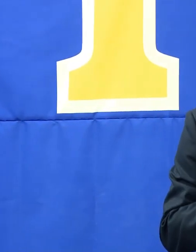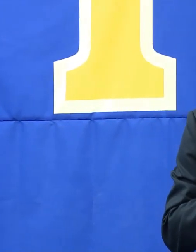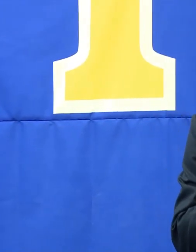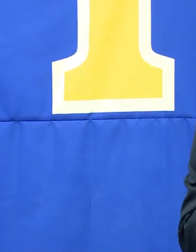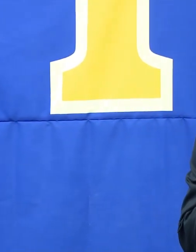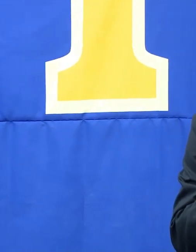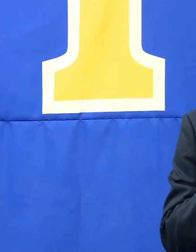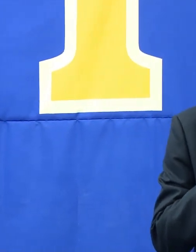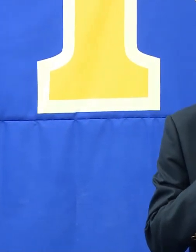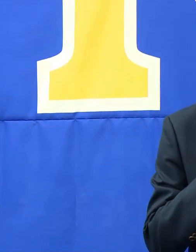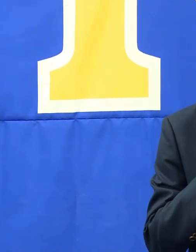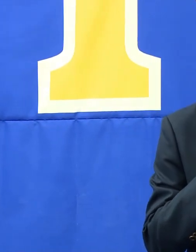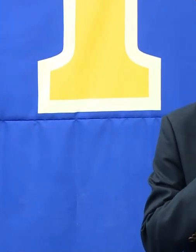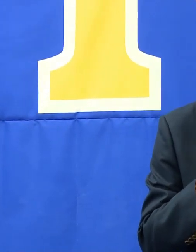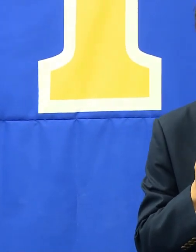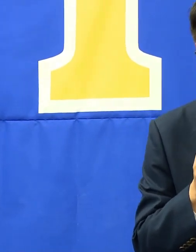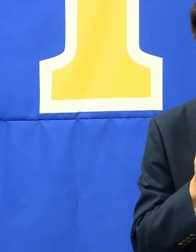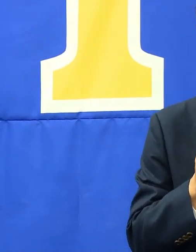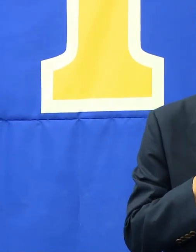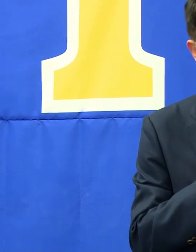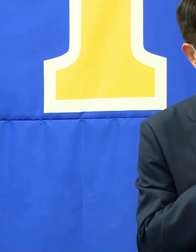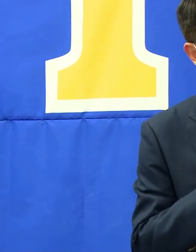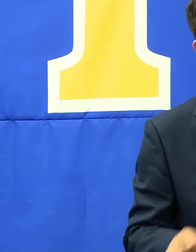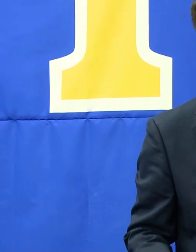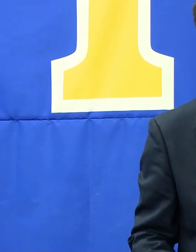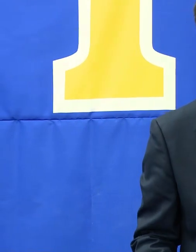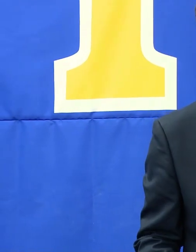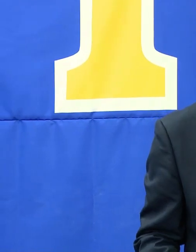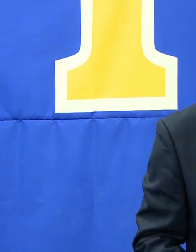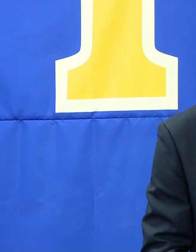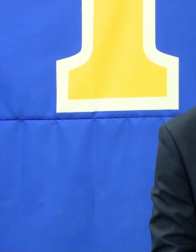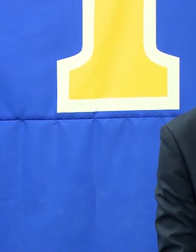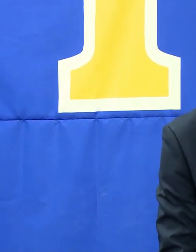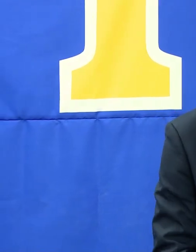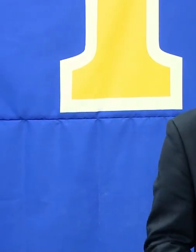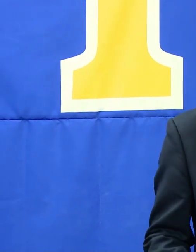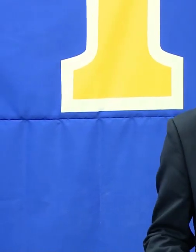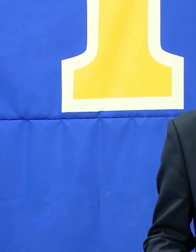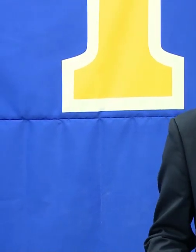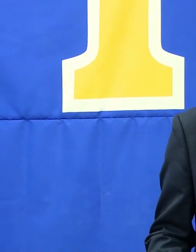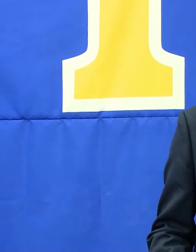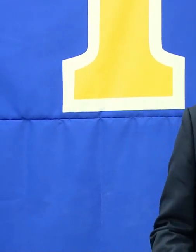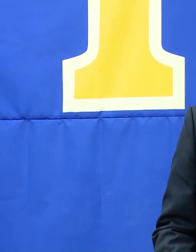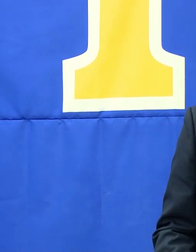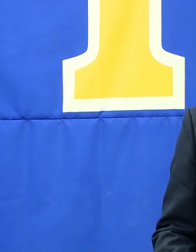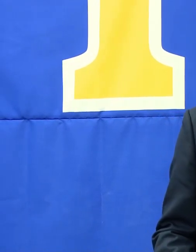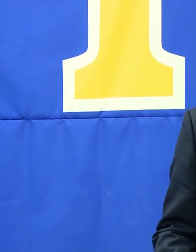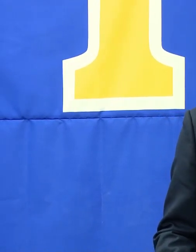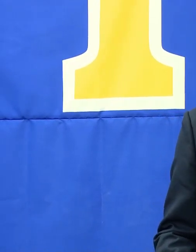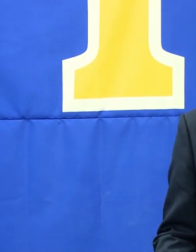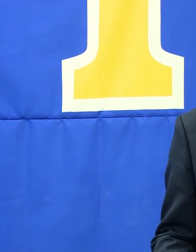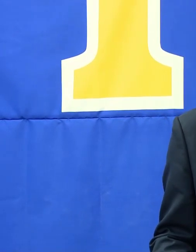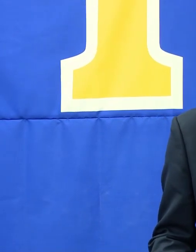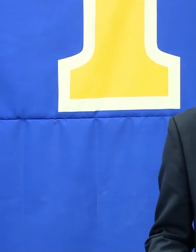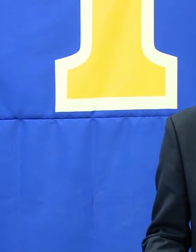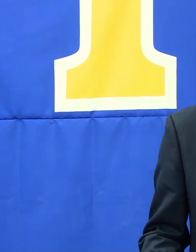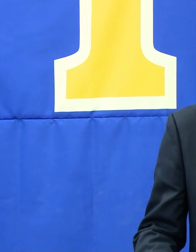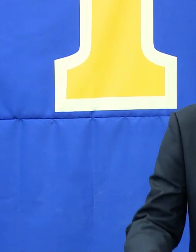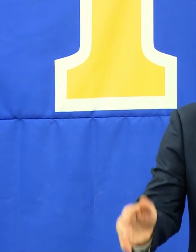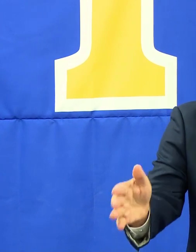네, 저는 경기도 시의회 왔습니다. 제가 경기도 시의회 오선 국회의원인데요. 제가